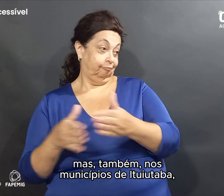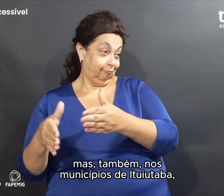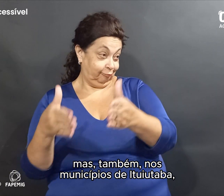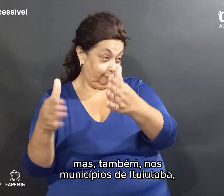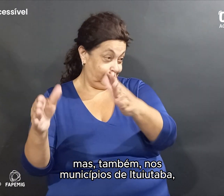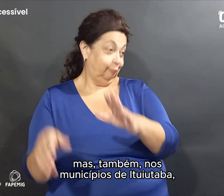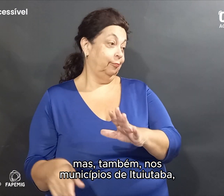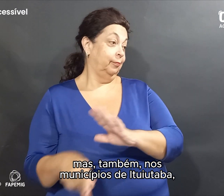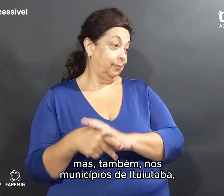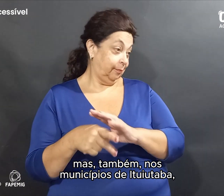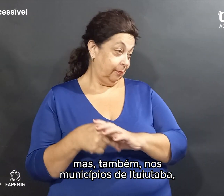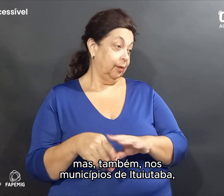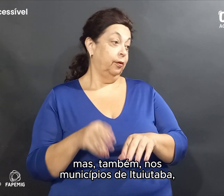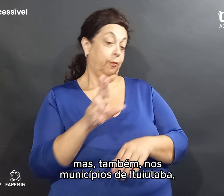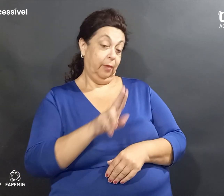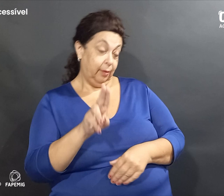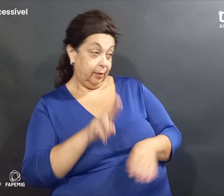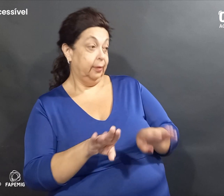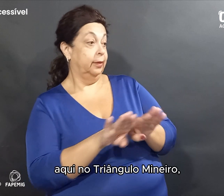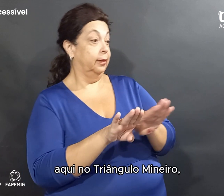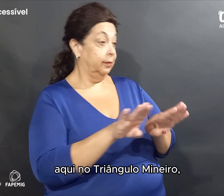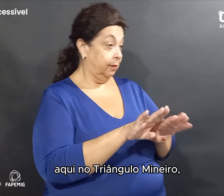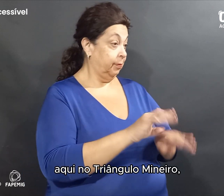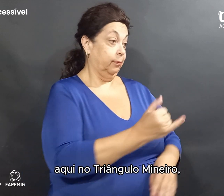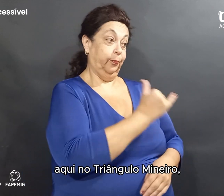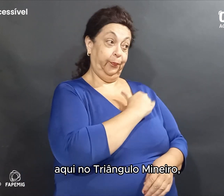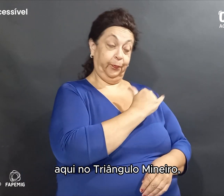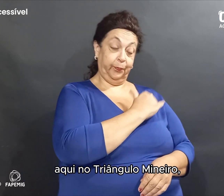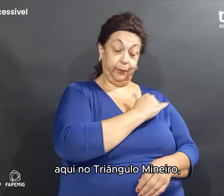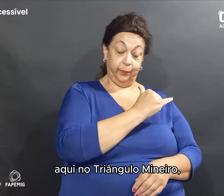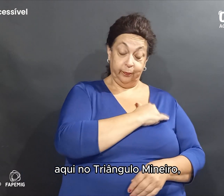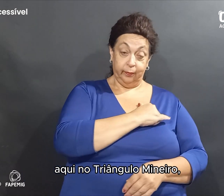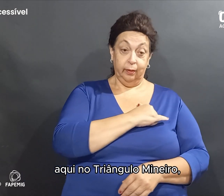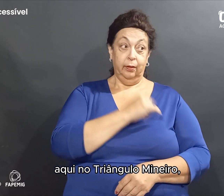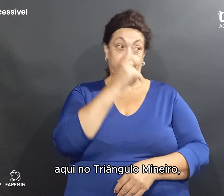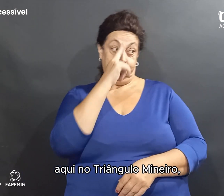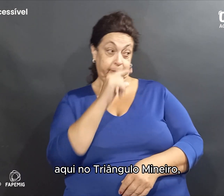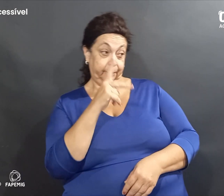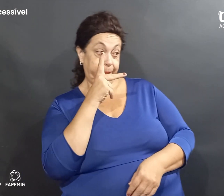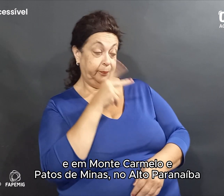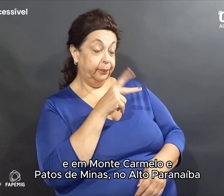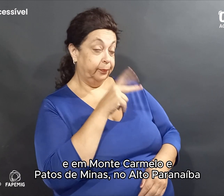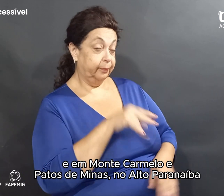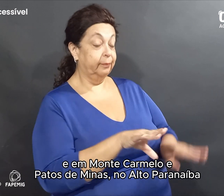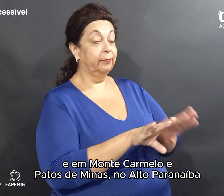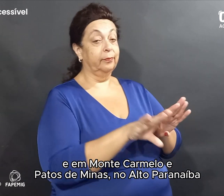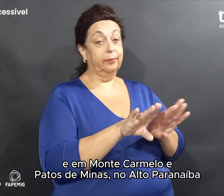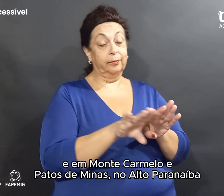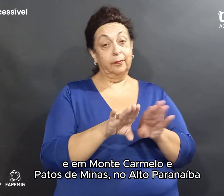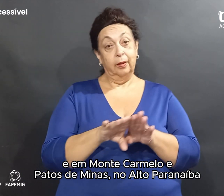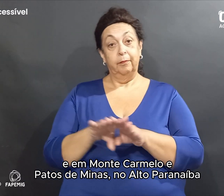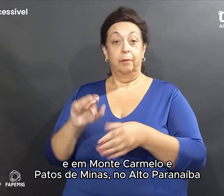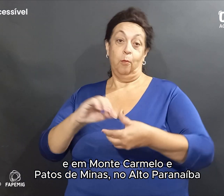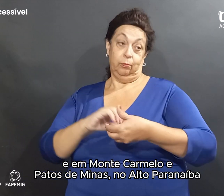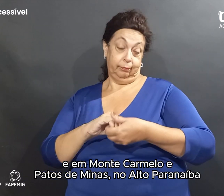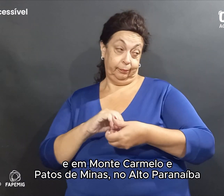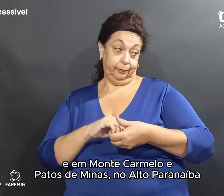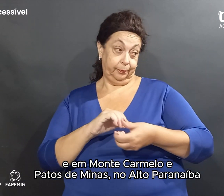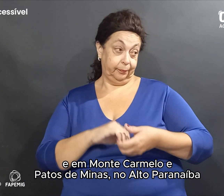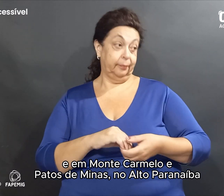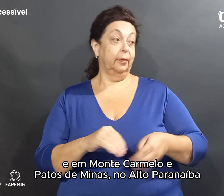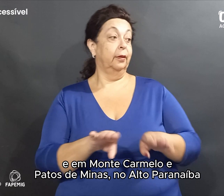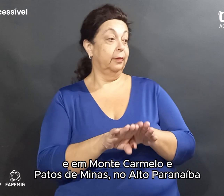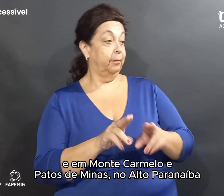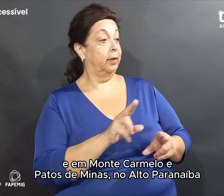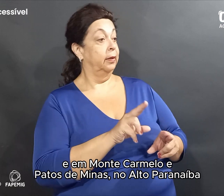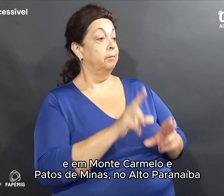também nos municípios de Ituiutaba, aqui no Triângulo Mineiro, né? E em Monte Carmelo e